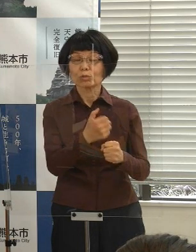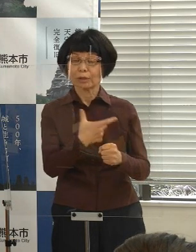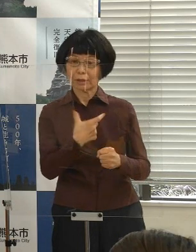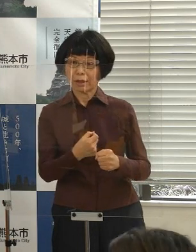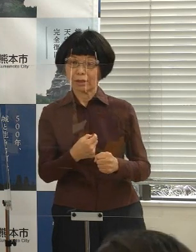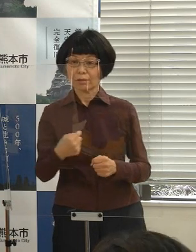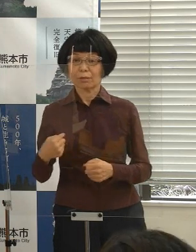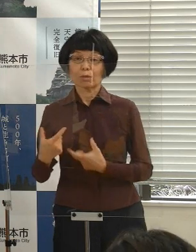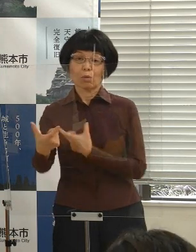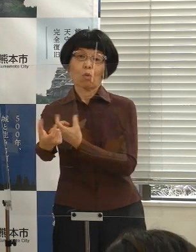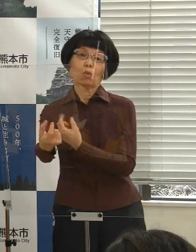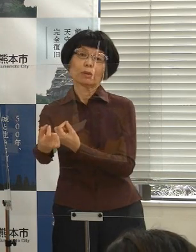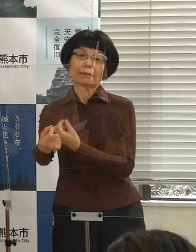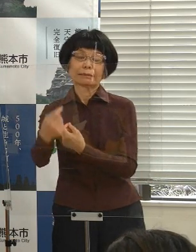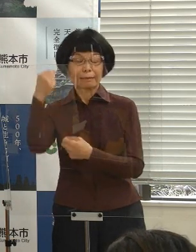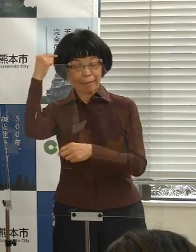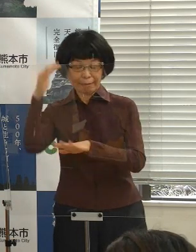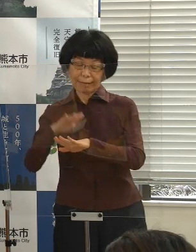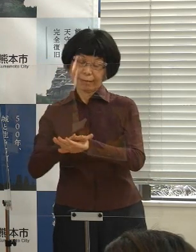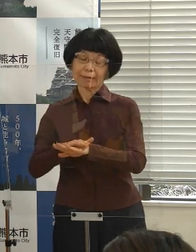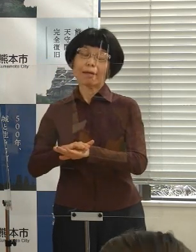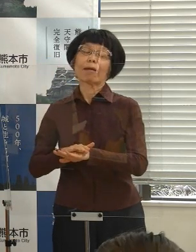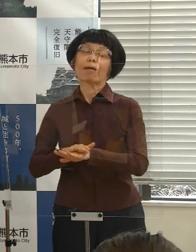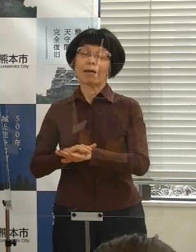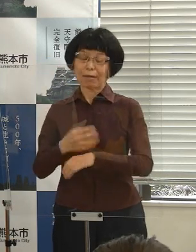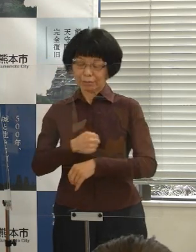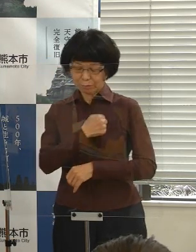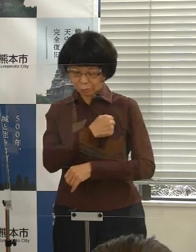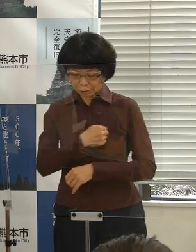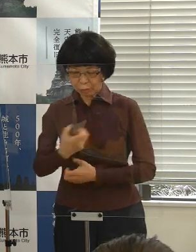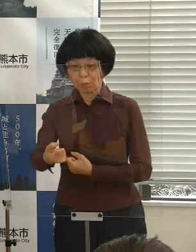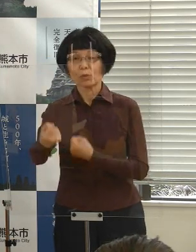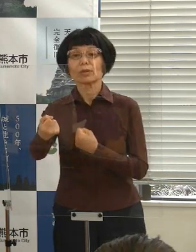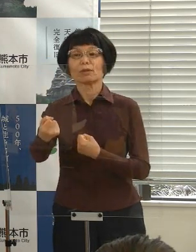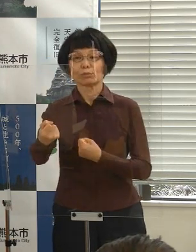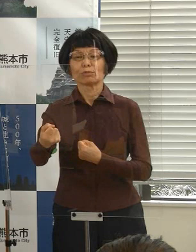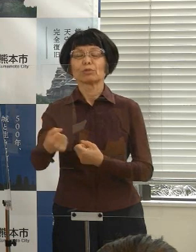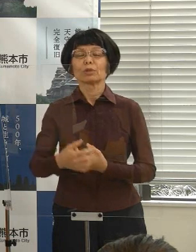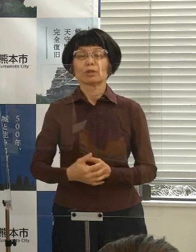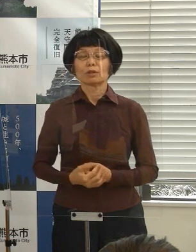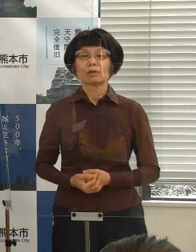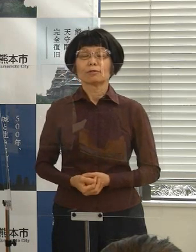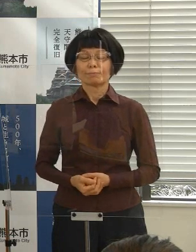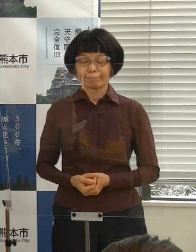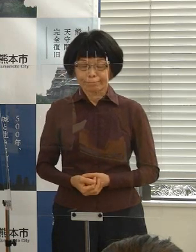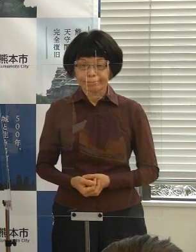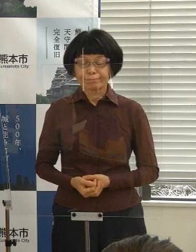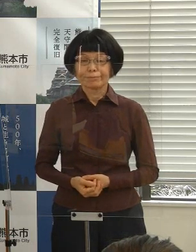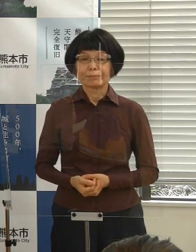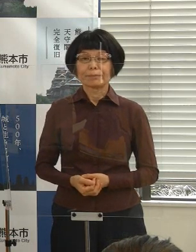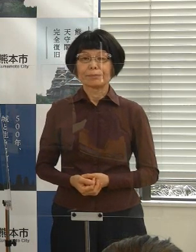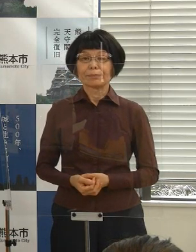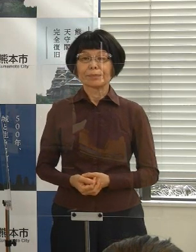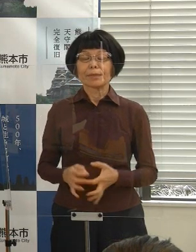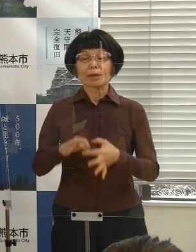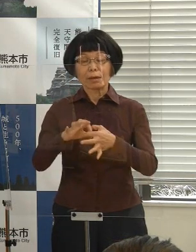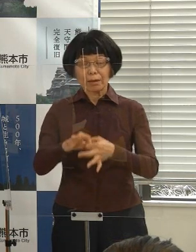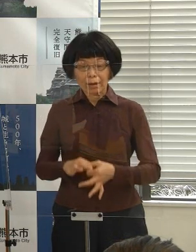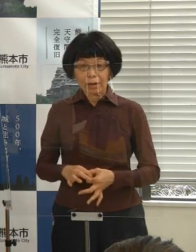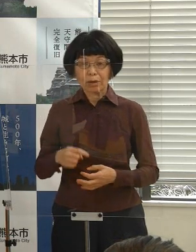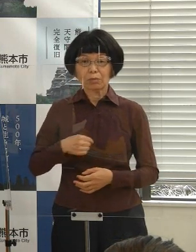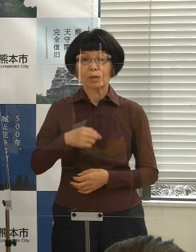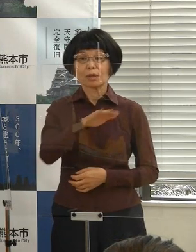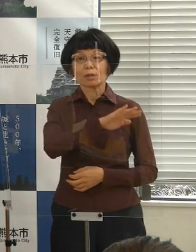と全く同じ気持ちでいらっしゃるというふうに思いますので、まあ、そういう意味でですね、まあ、我々としてもできる限りの